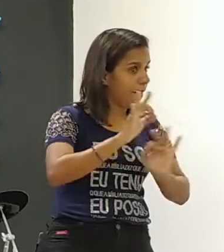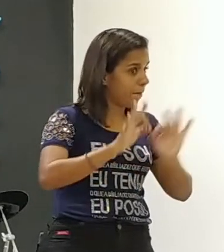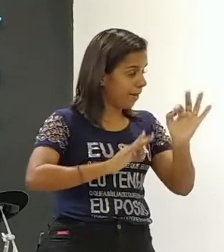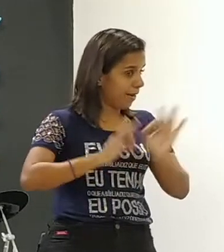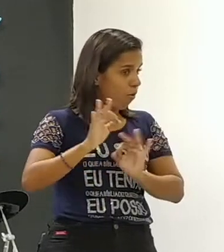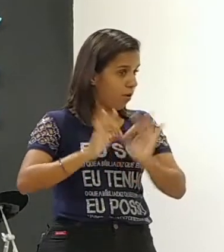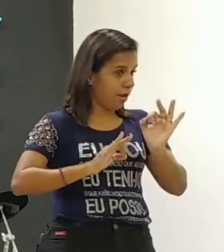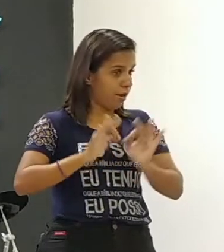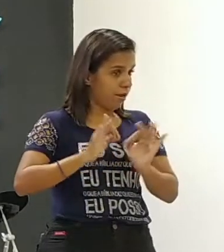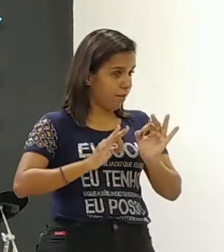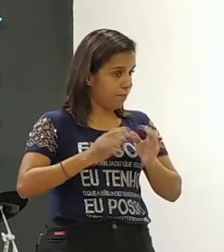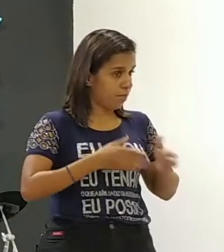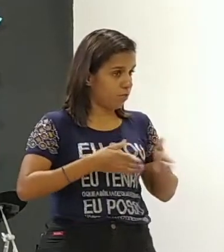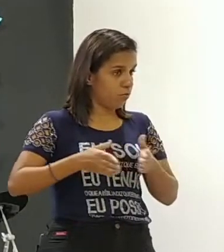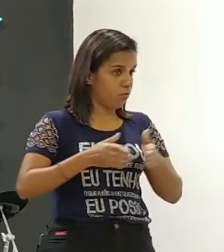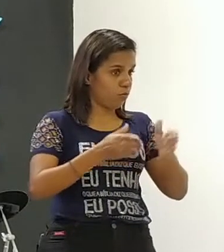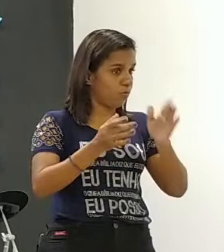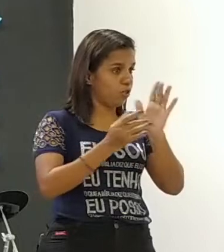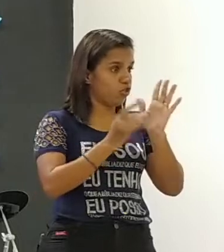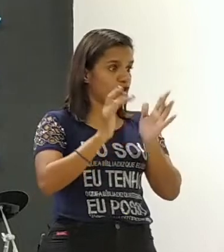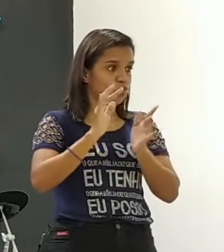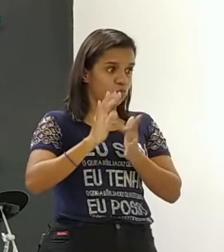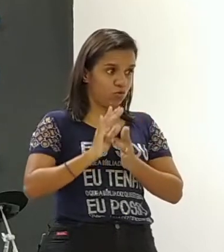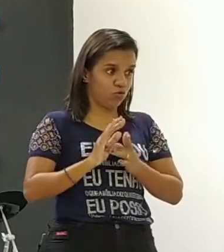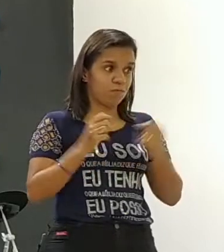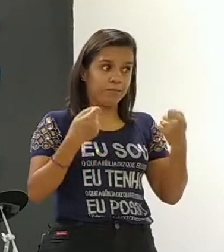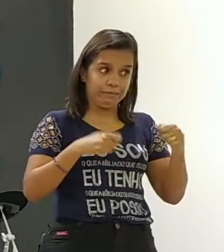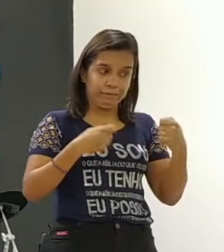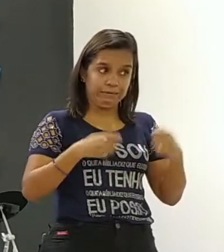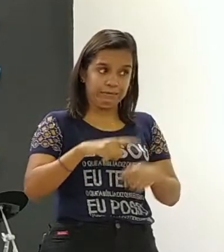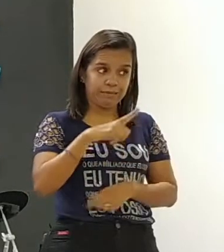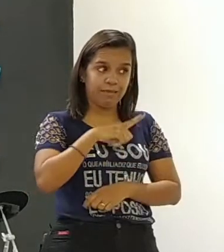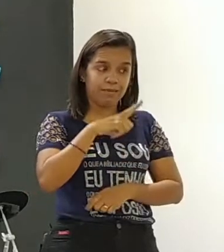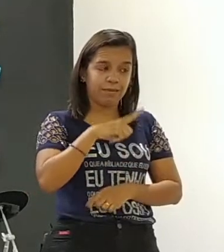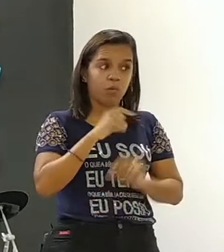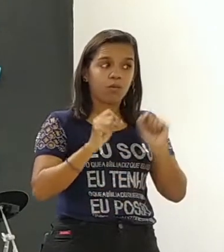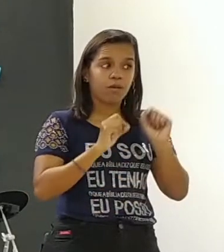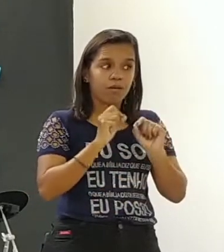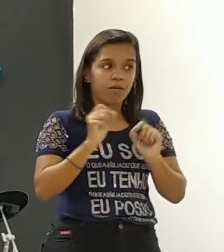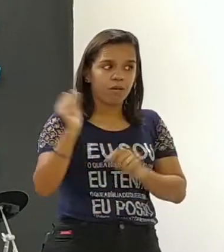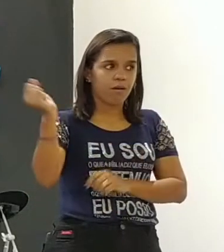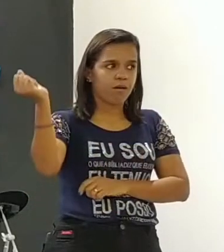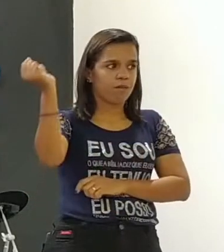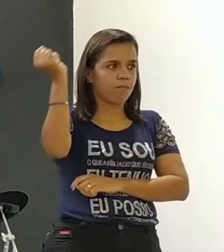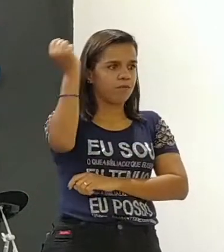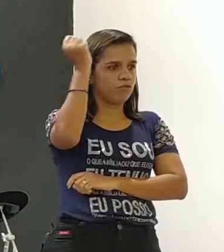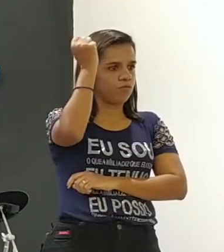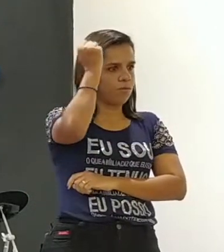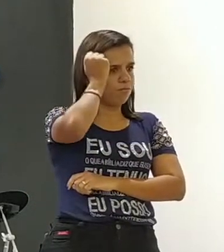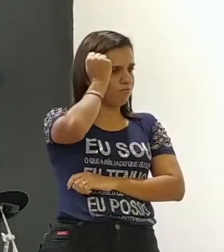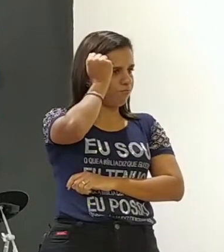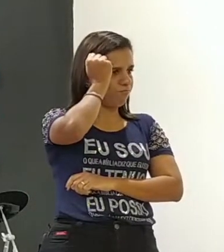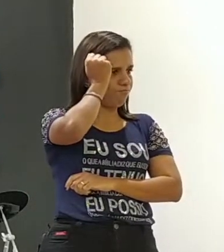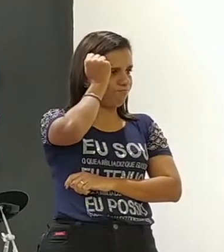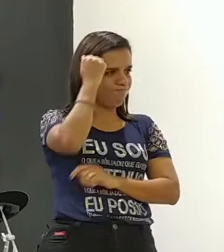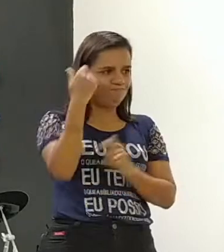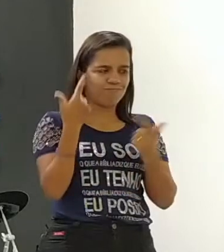para o Senhor, tem que ter arrependimento. É verdade. Se não se